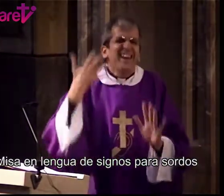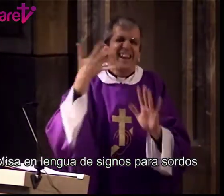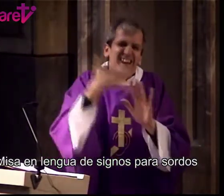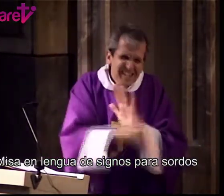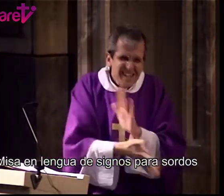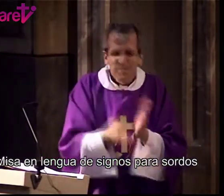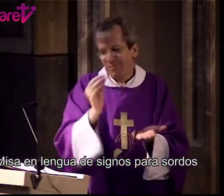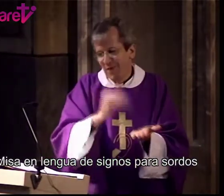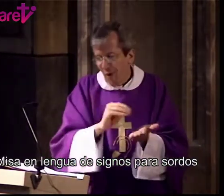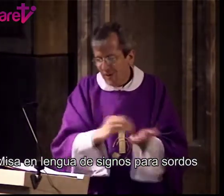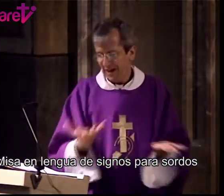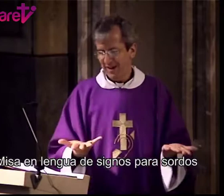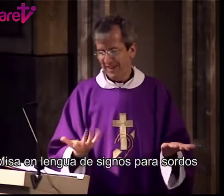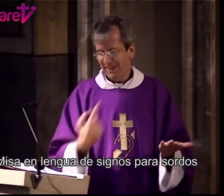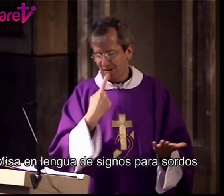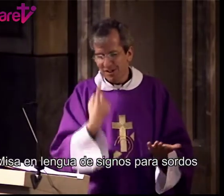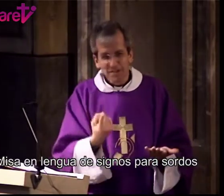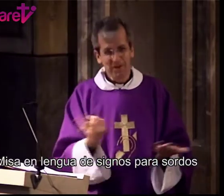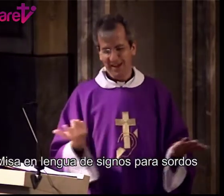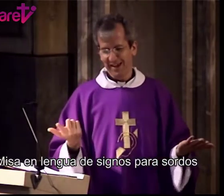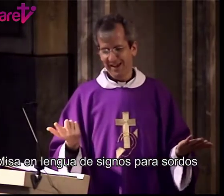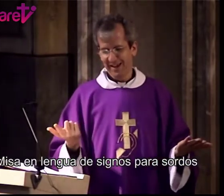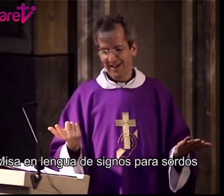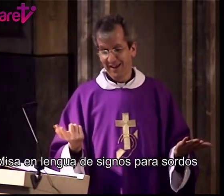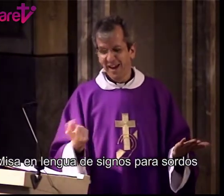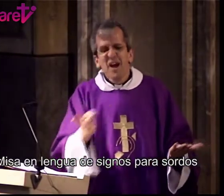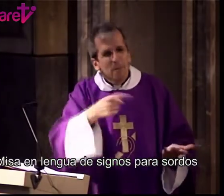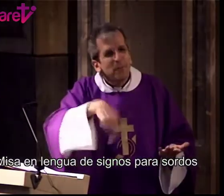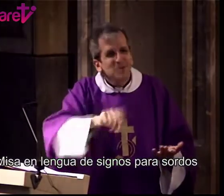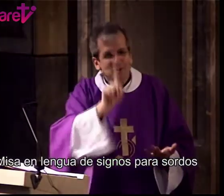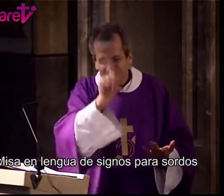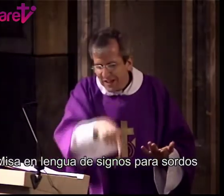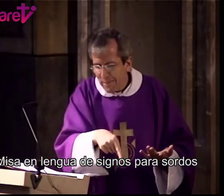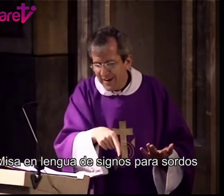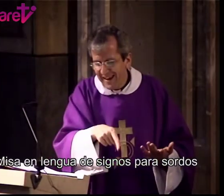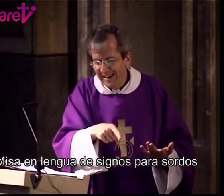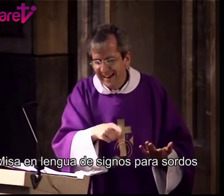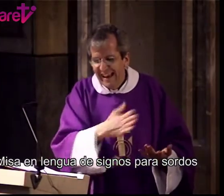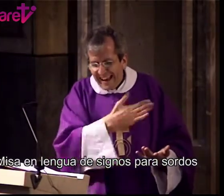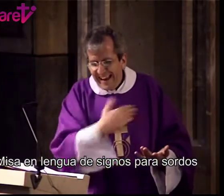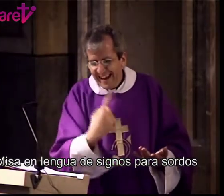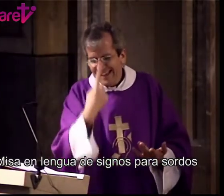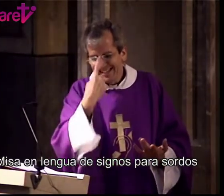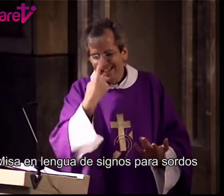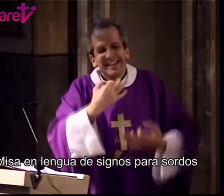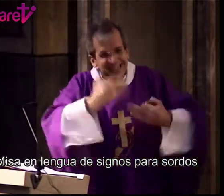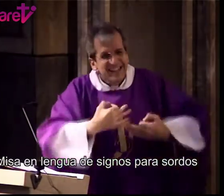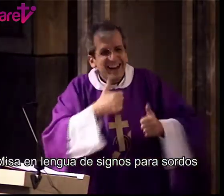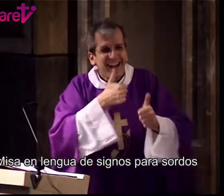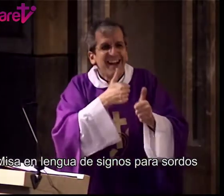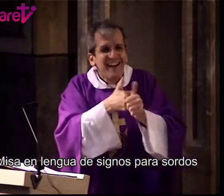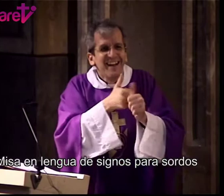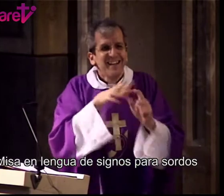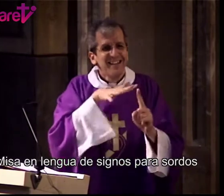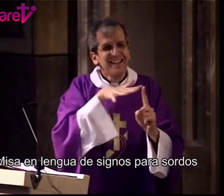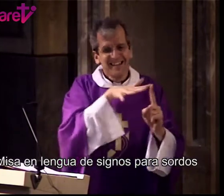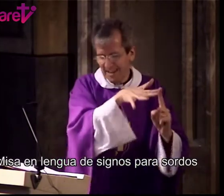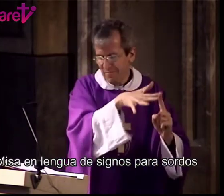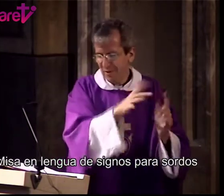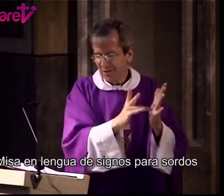queréis otra vez os explique? ¿Vosotros también queréis ser discípulos